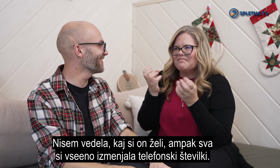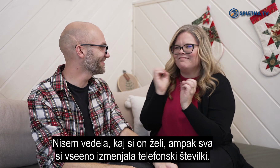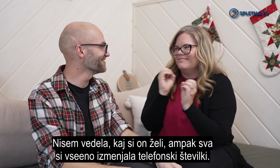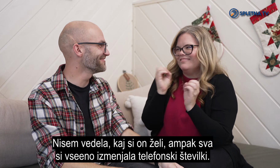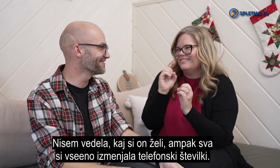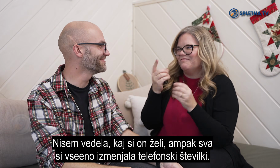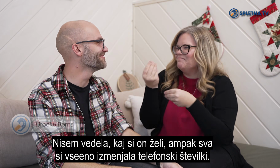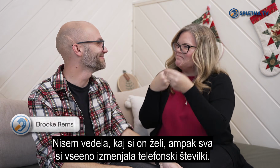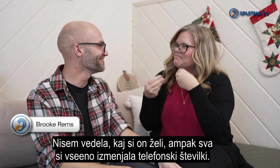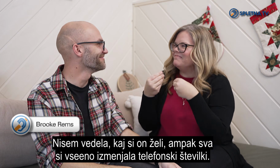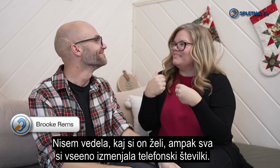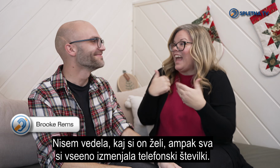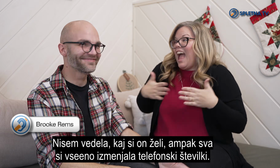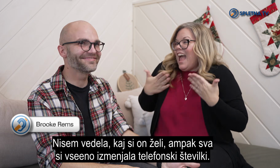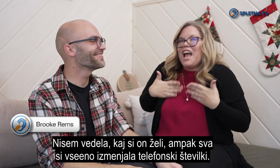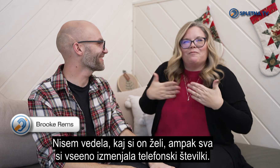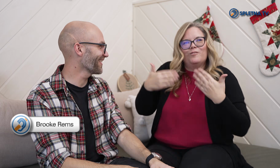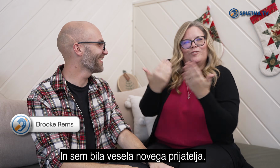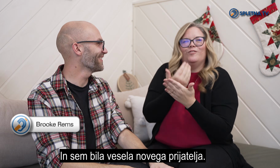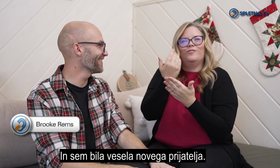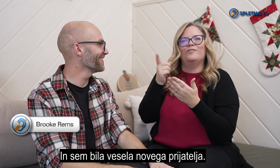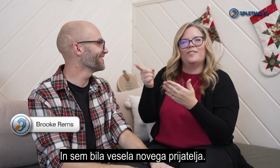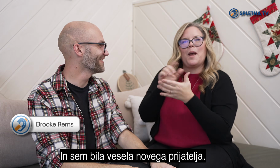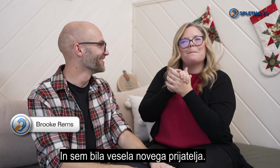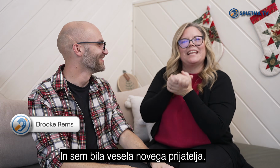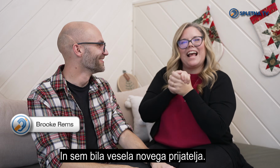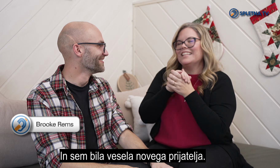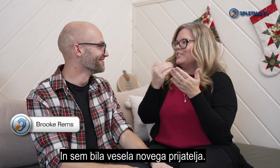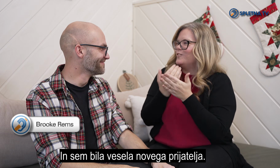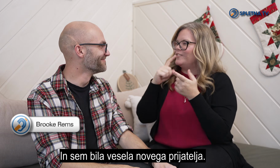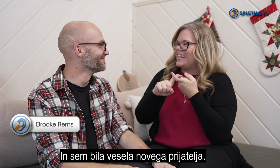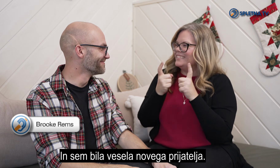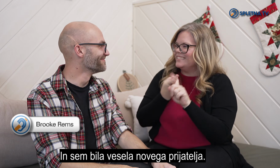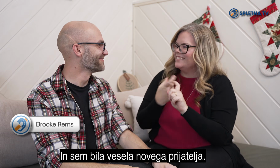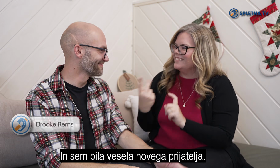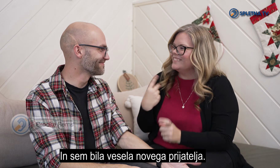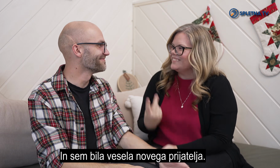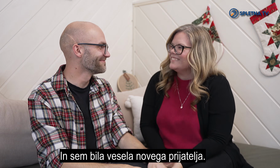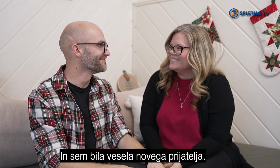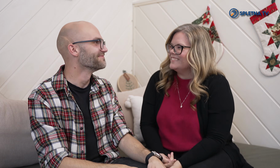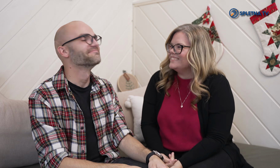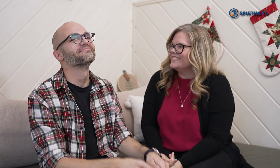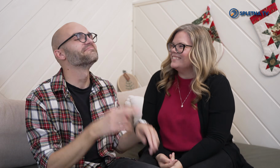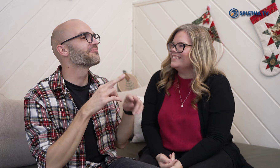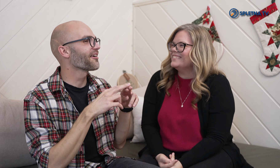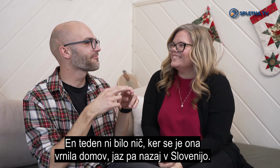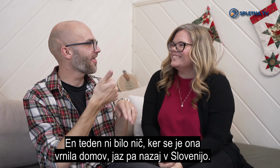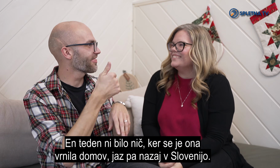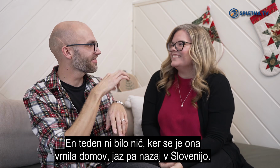imam načrt. Nisem vedela, kaj si on želi, ampak sva si vseeno izmenjala telefonski številki in sem bila vesela novega